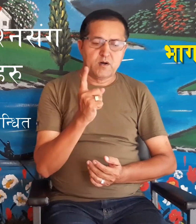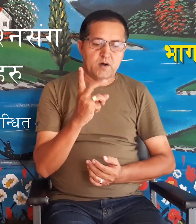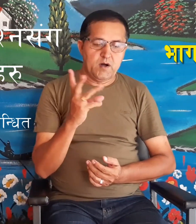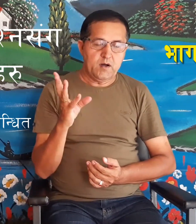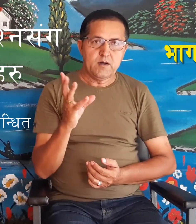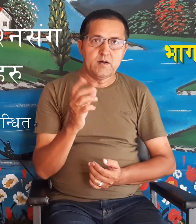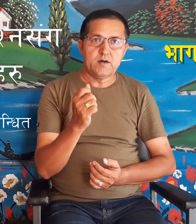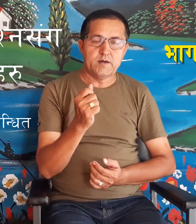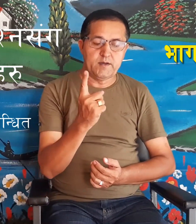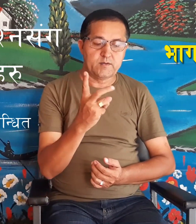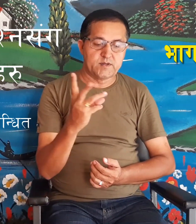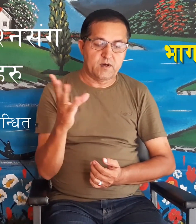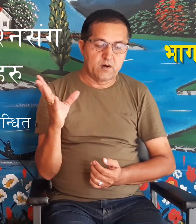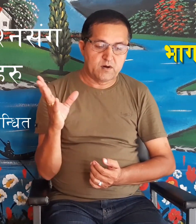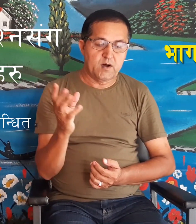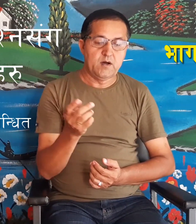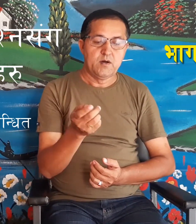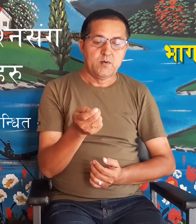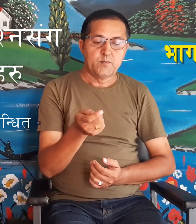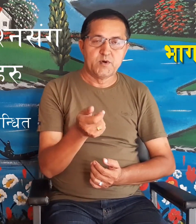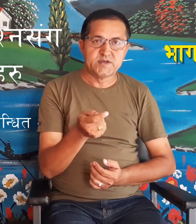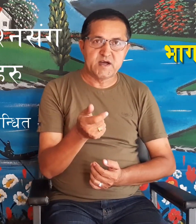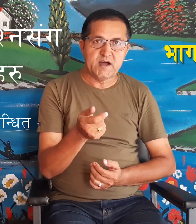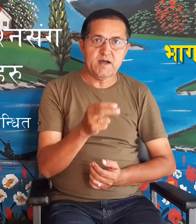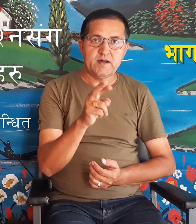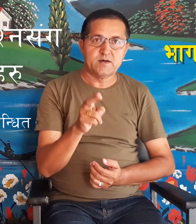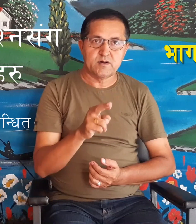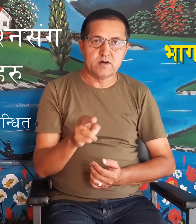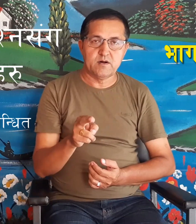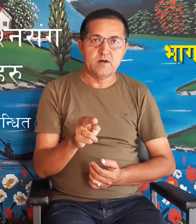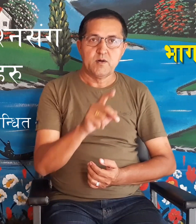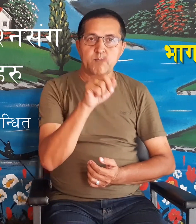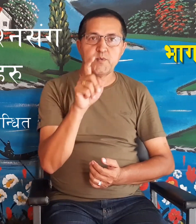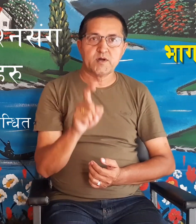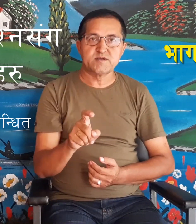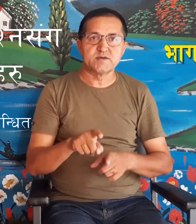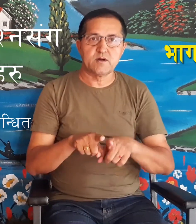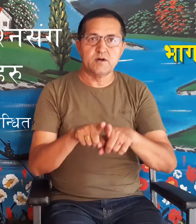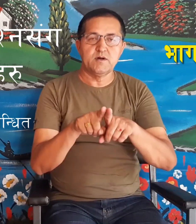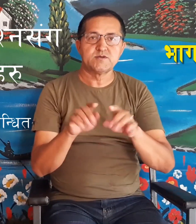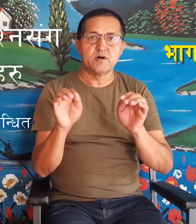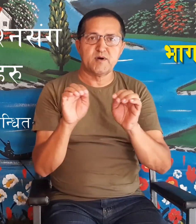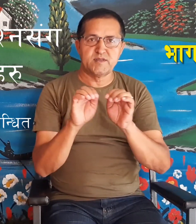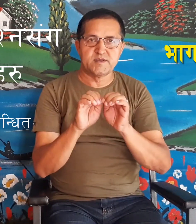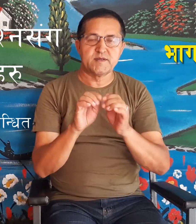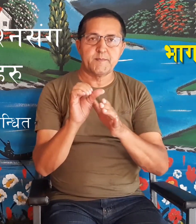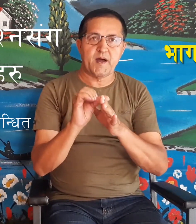अङ्क एक दुई तिन, अङ्क पैसा र प्रश्नसँग सम्बन्धित